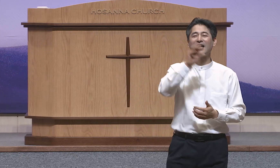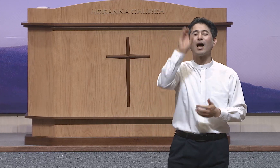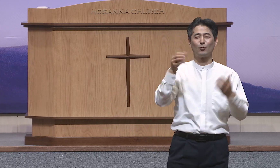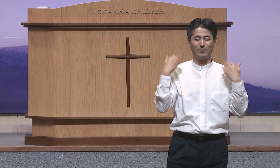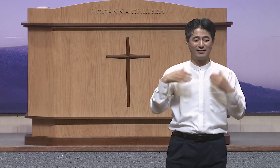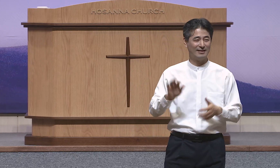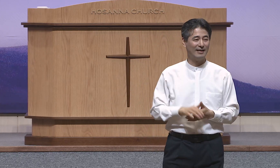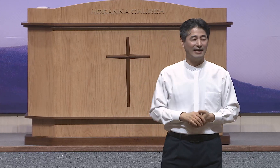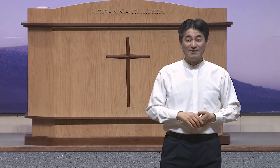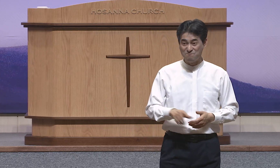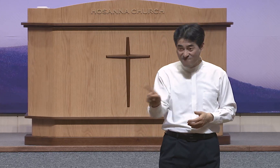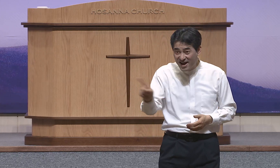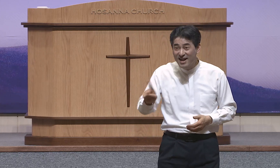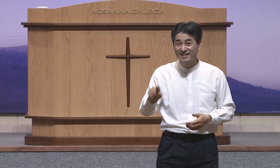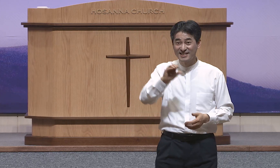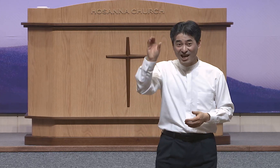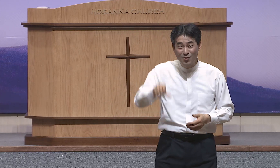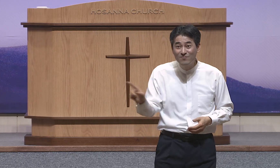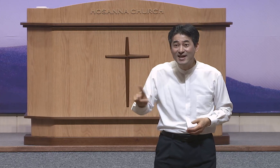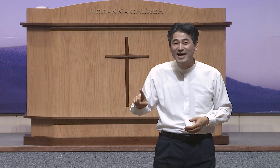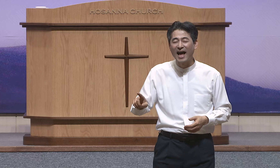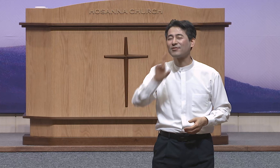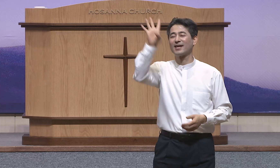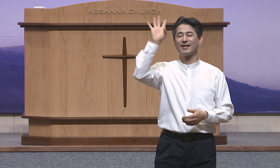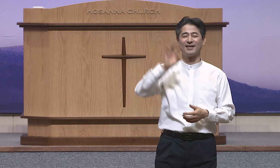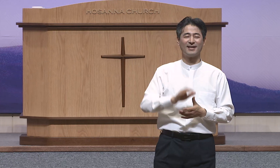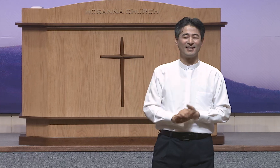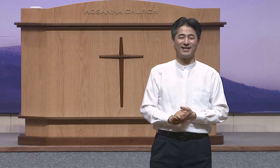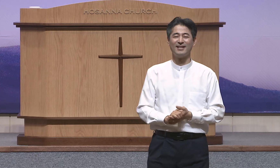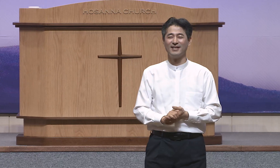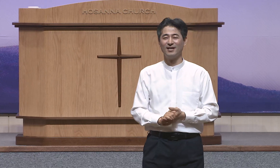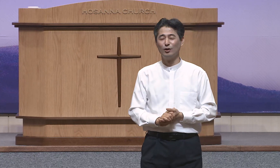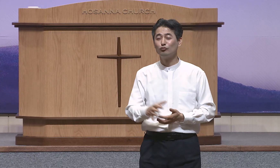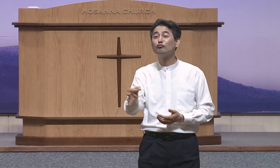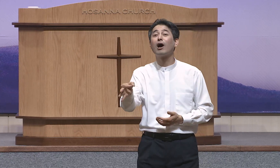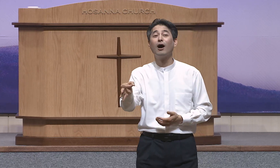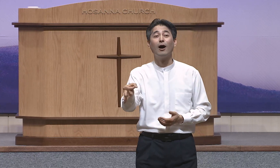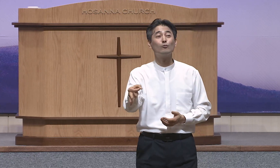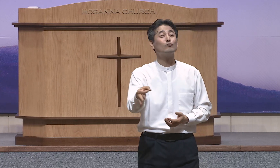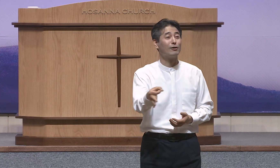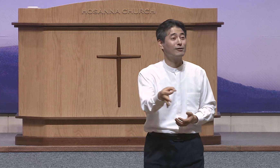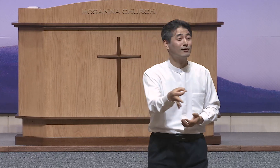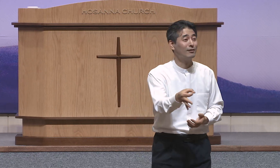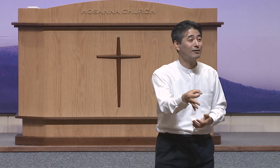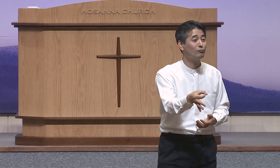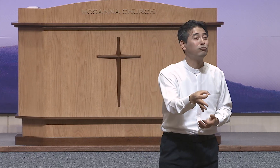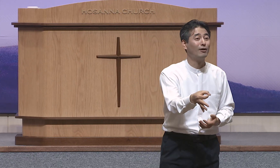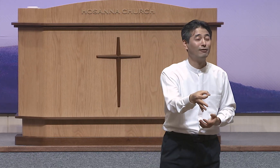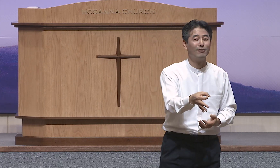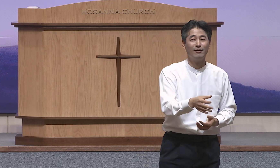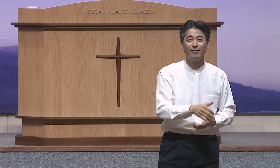할 건데? 신학교에 갈 거야. 뭐? 신학교? 안 돼! 이렇게. 돈은 누가 줄 건데? 돈.